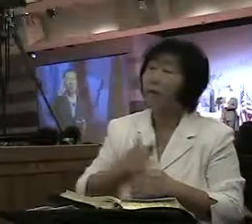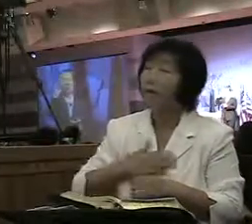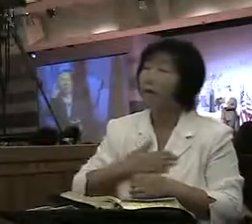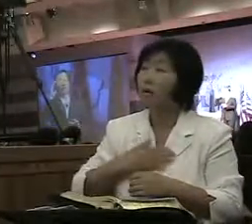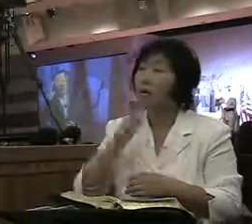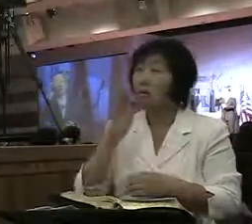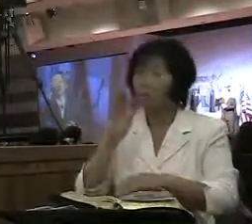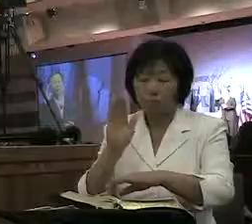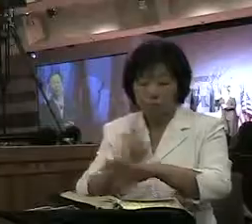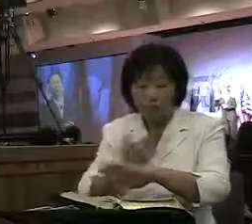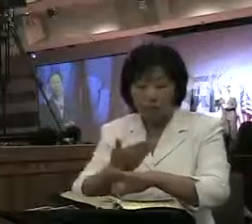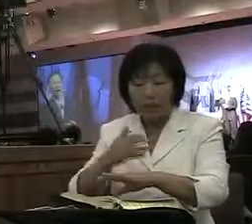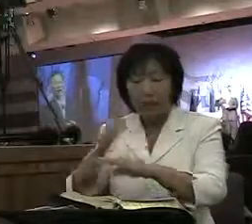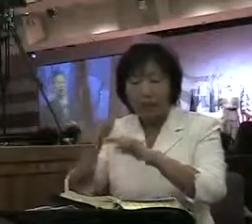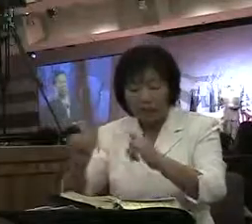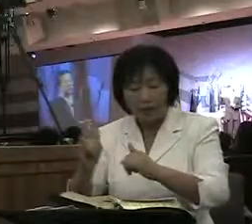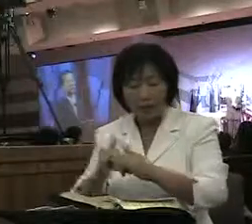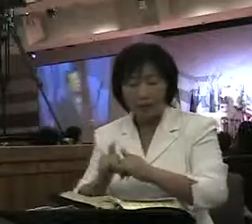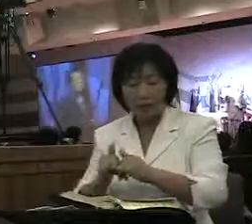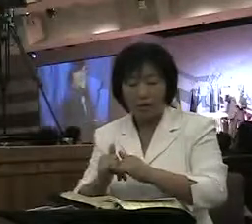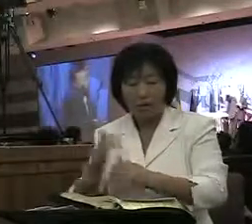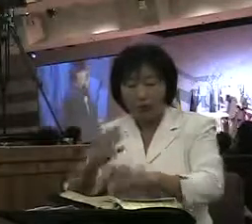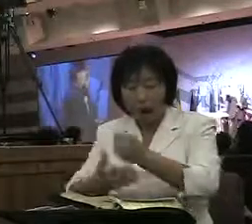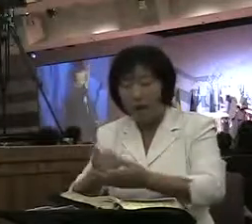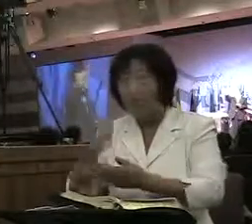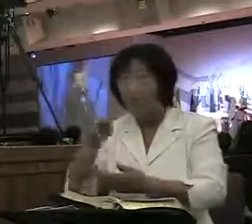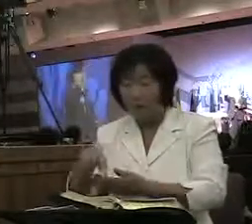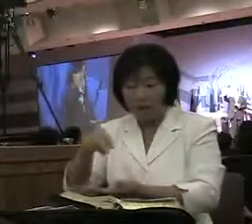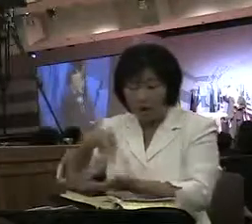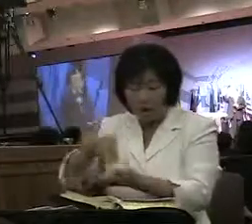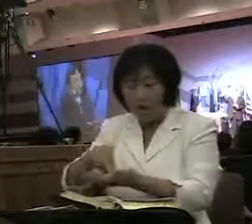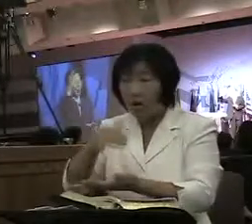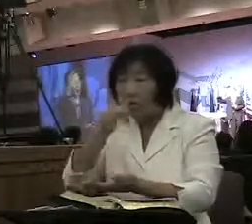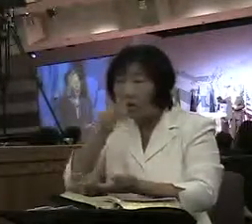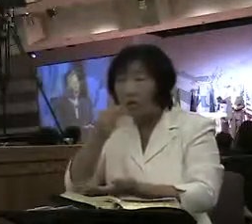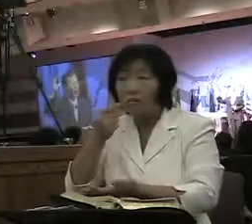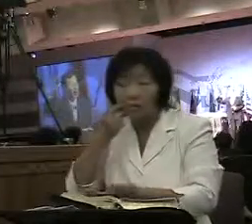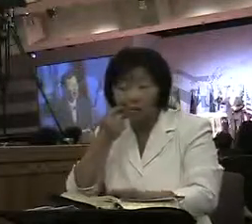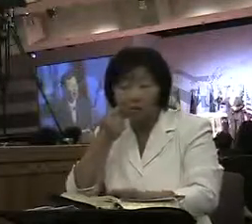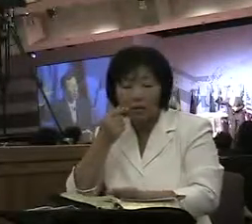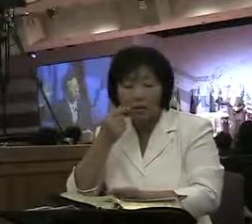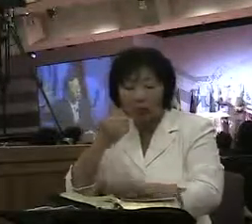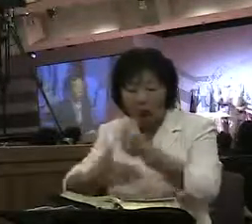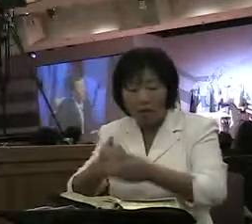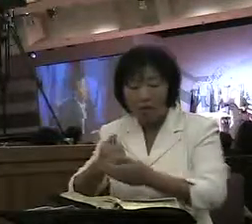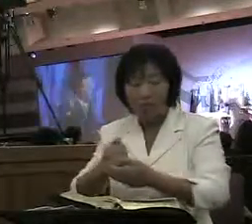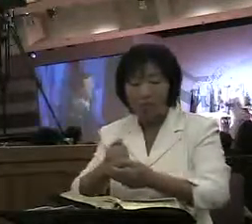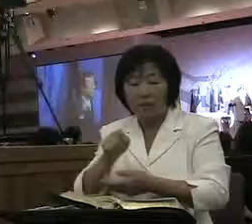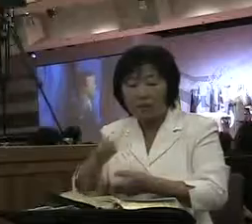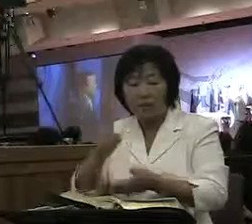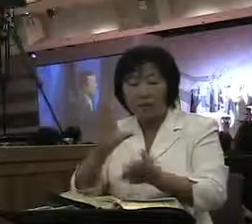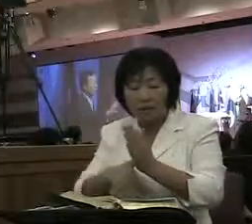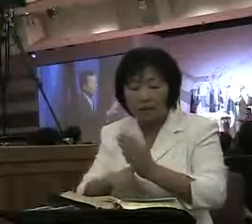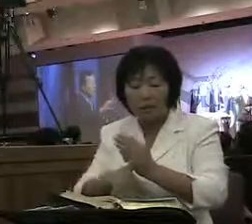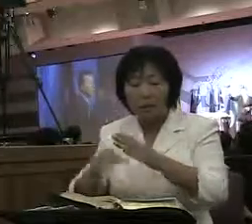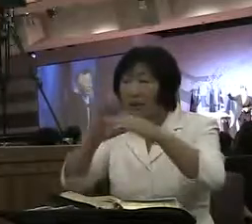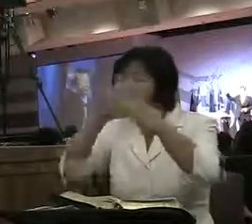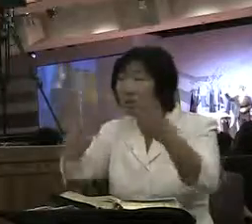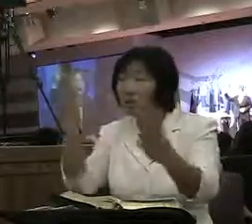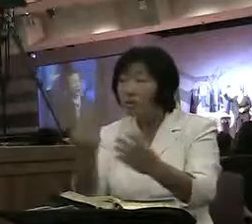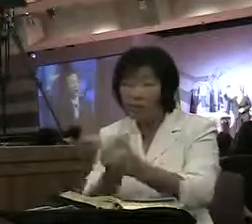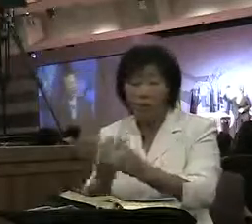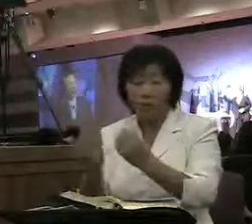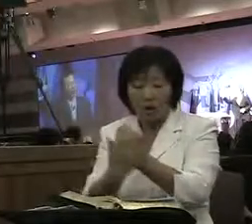나는 부정한 자여서 하나님 앞에 서 있을 수도 없는데 하나님께서 바로 그때 전적으로 은혜를